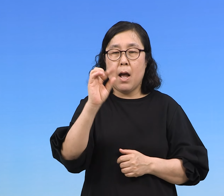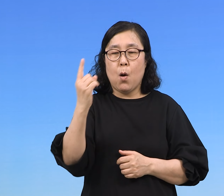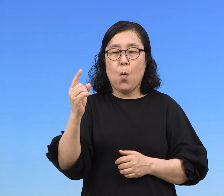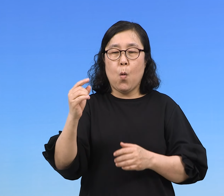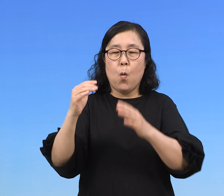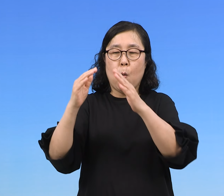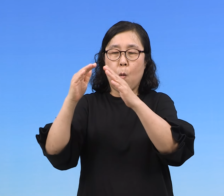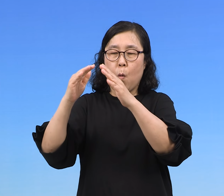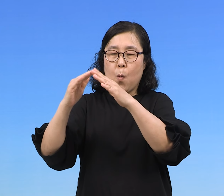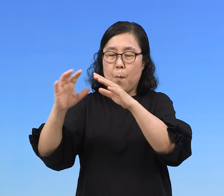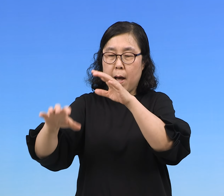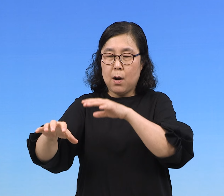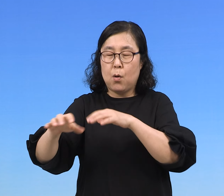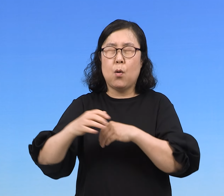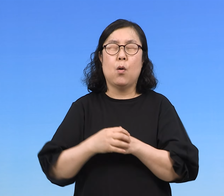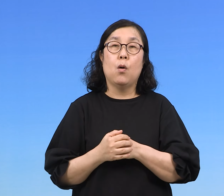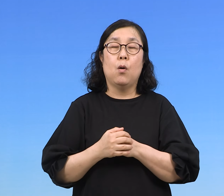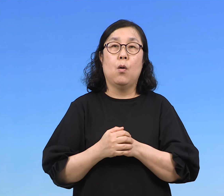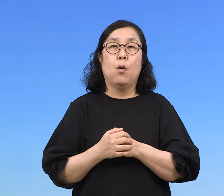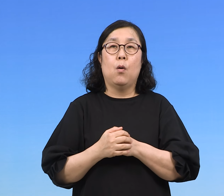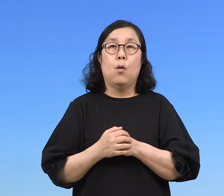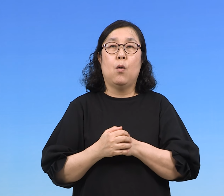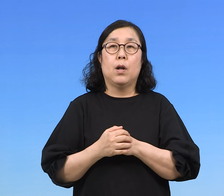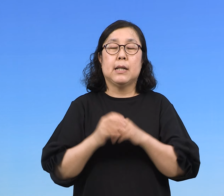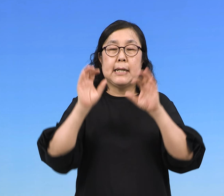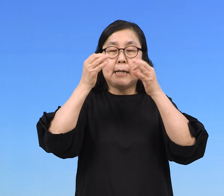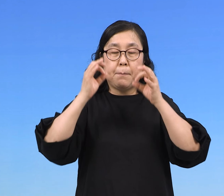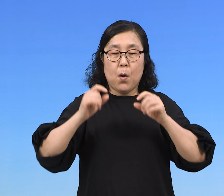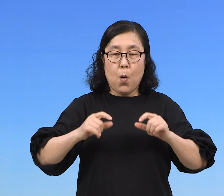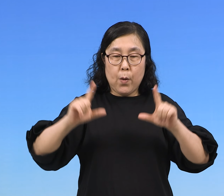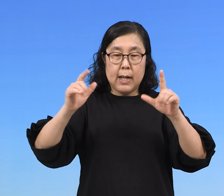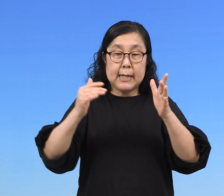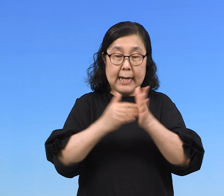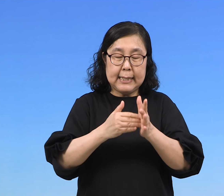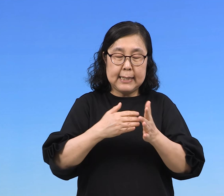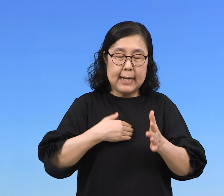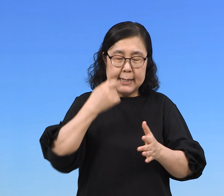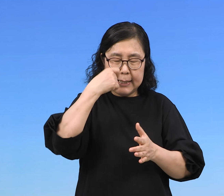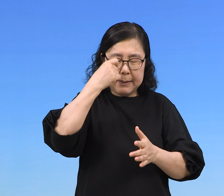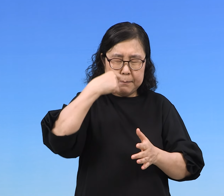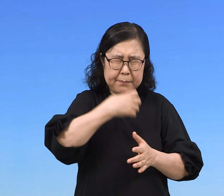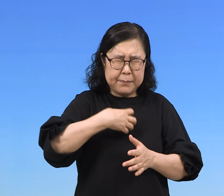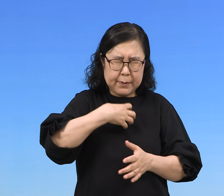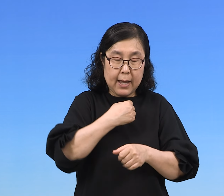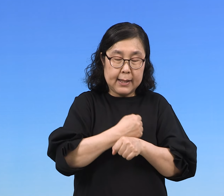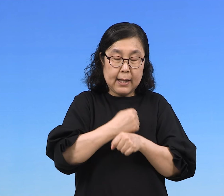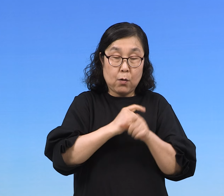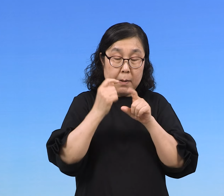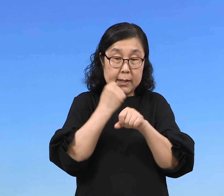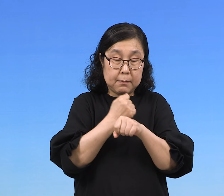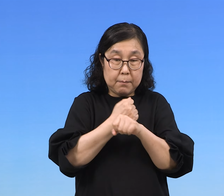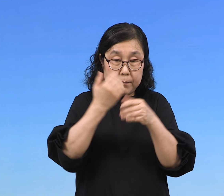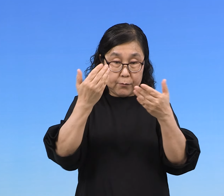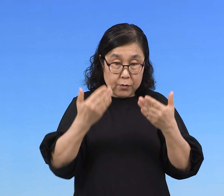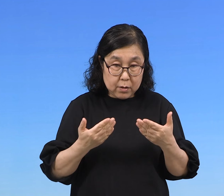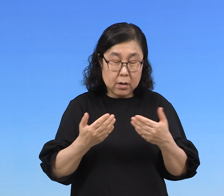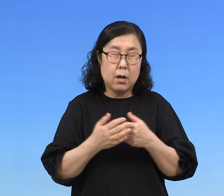엠마오 마을로, 이 찬양이 금요일까지 저를 슬프게 했다고 말씀을 드렸잖아요. 그런데 어제